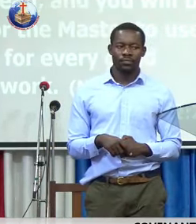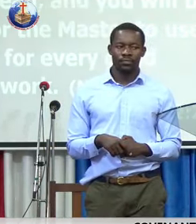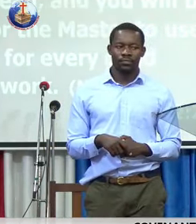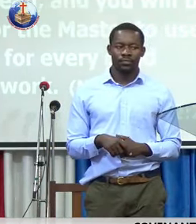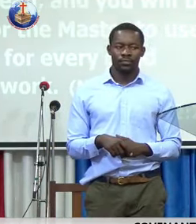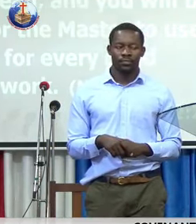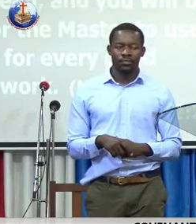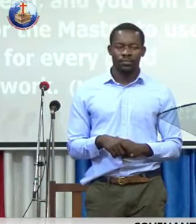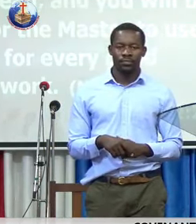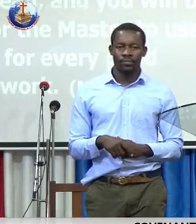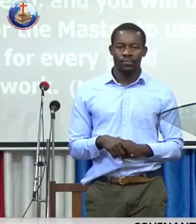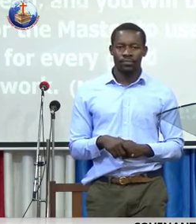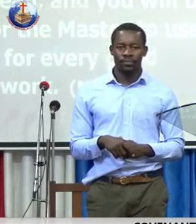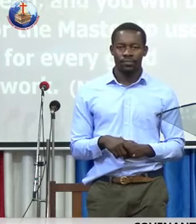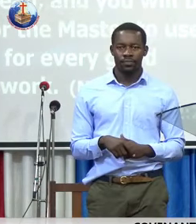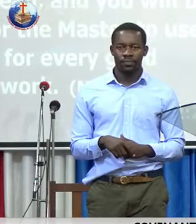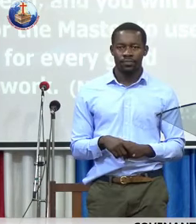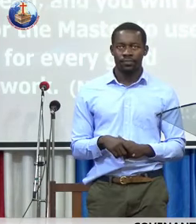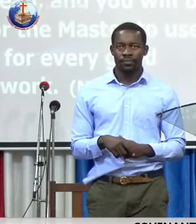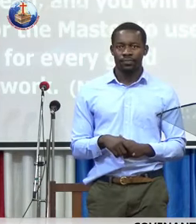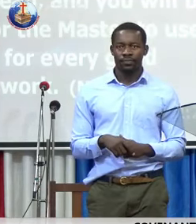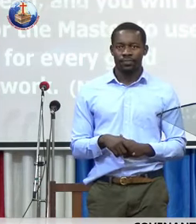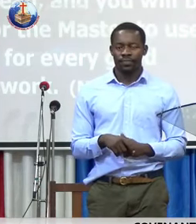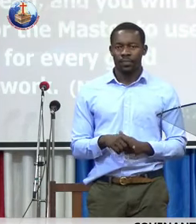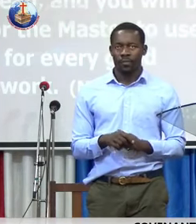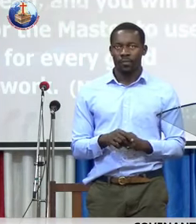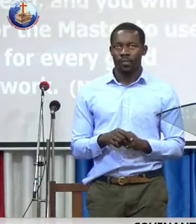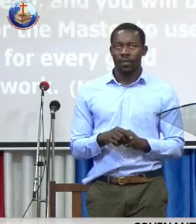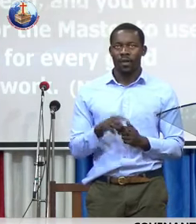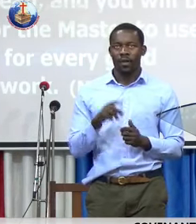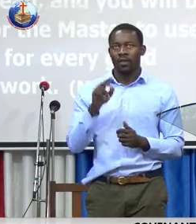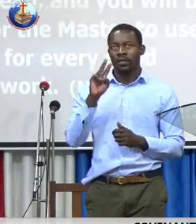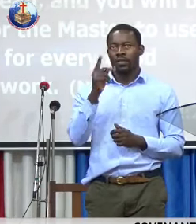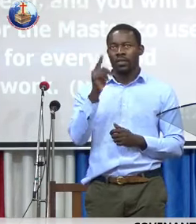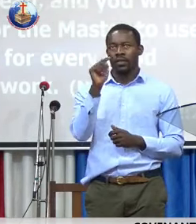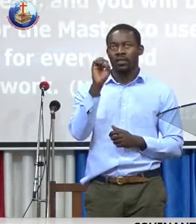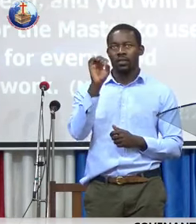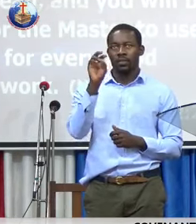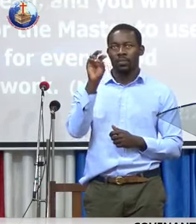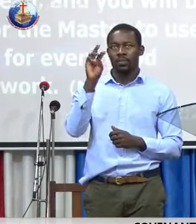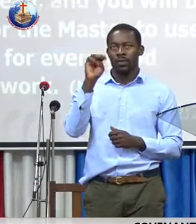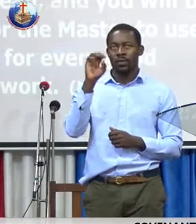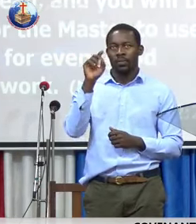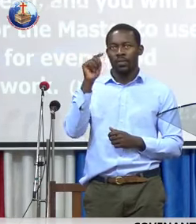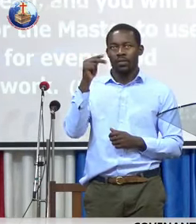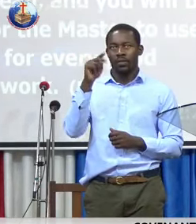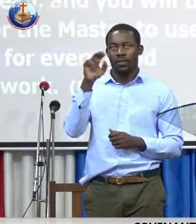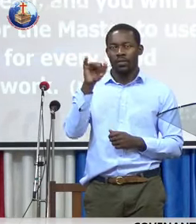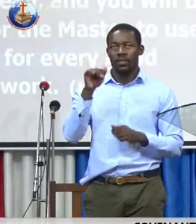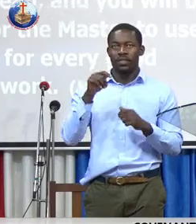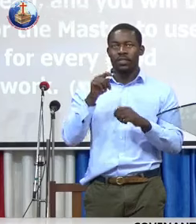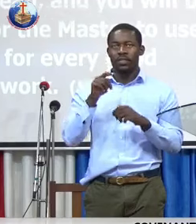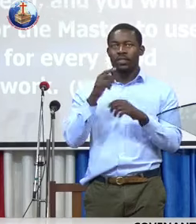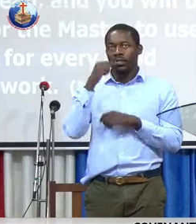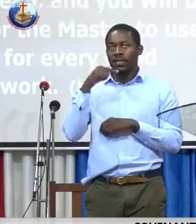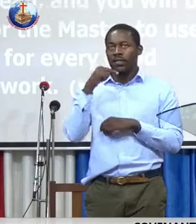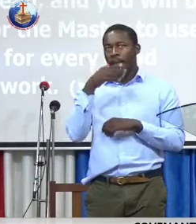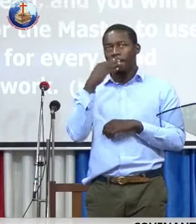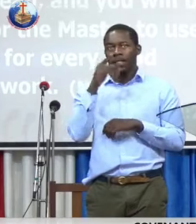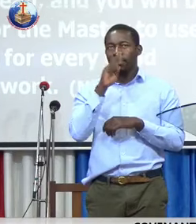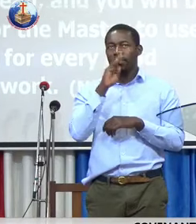It says become the kind of container that God can use. Inasema kwamba kuwa chombo ambacho Mungu anaweza tumia. So being a light in